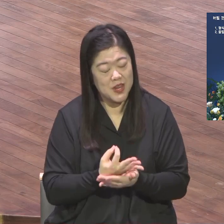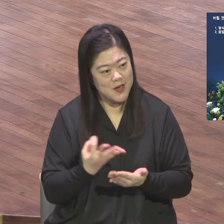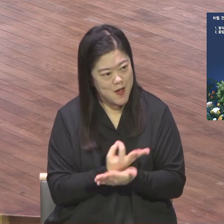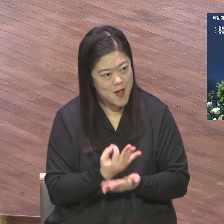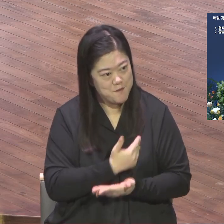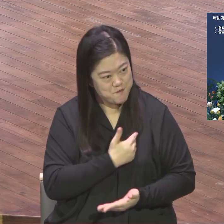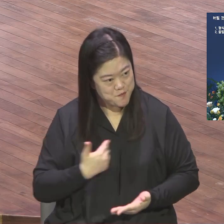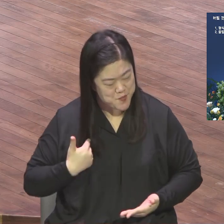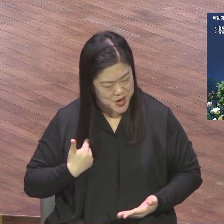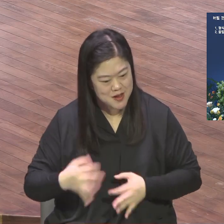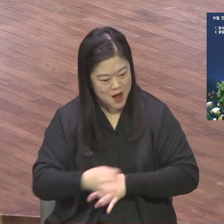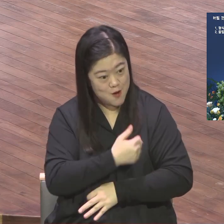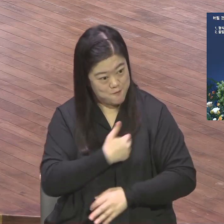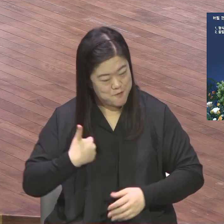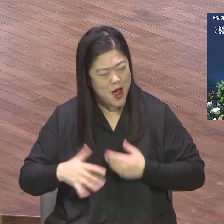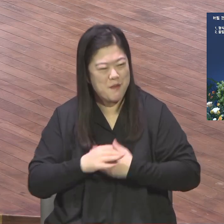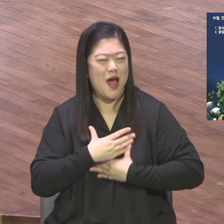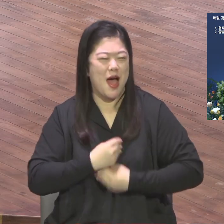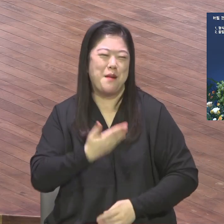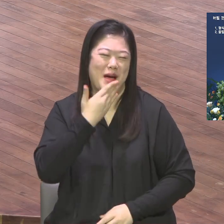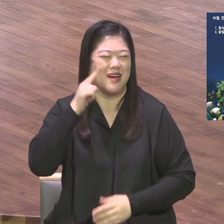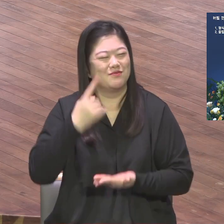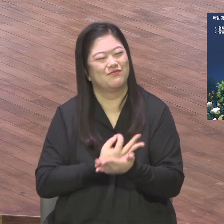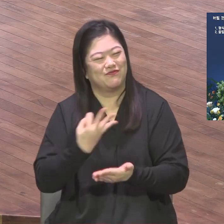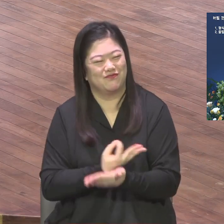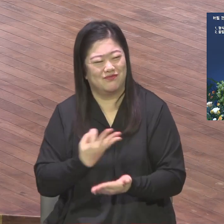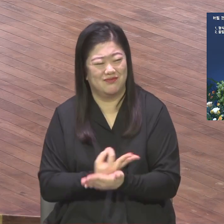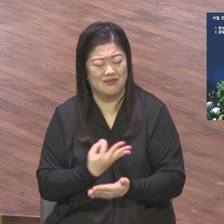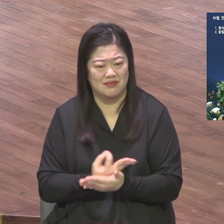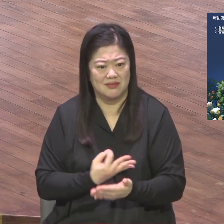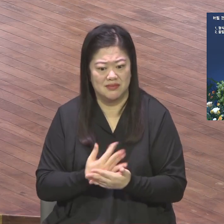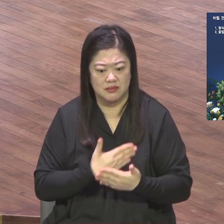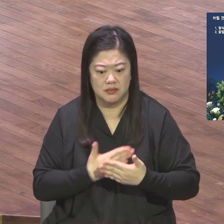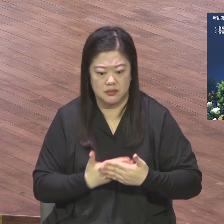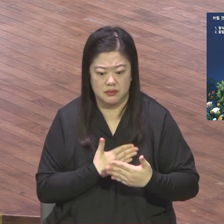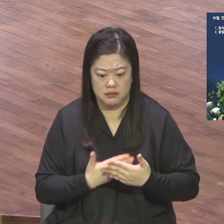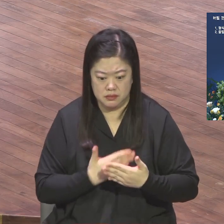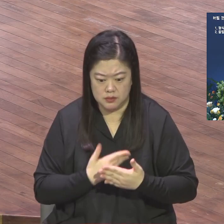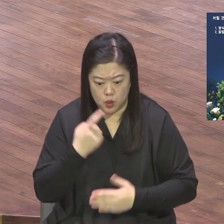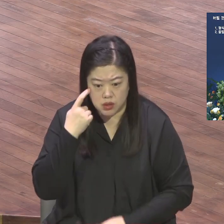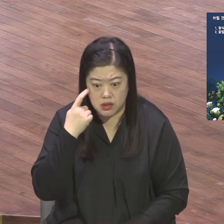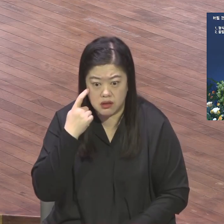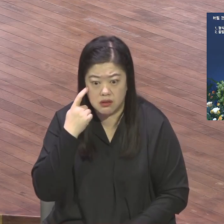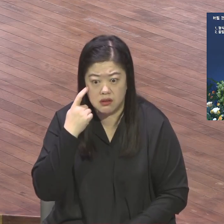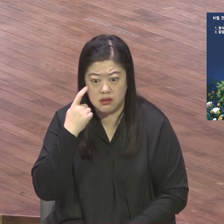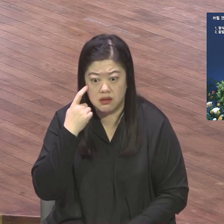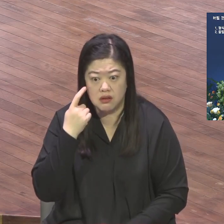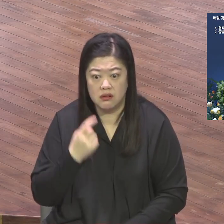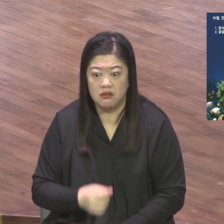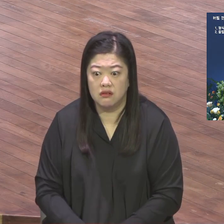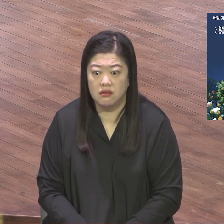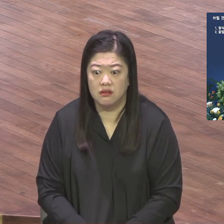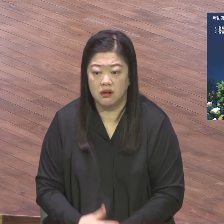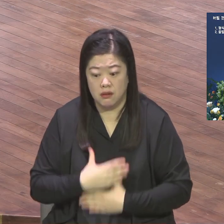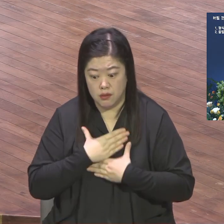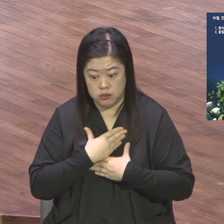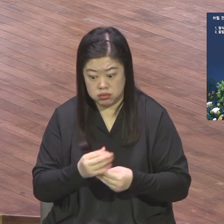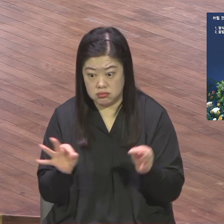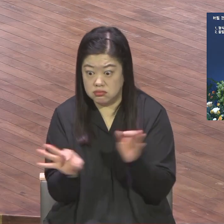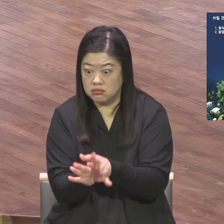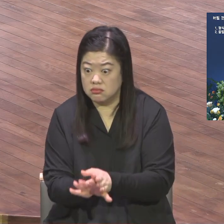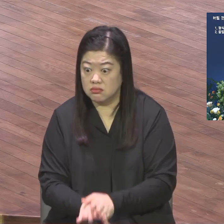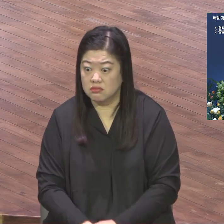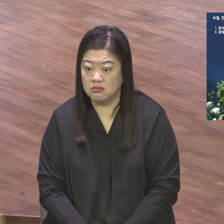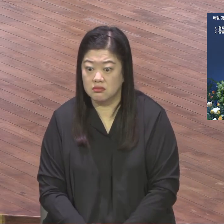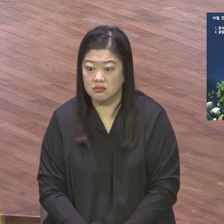목마르고 공허하고 허무하고 좌절만 올 뿐인 것이 이 세상에. 자, 이 문제는